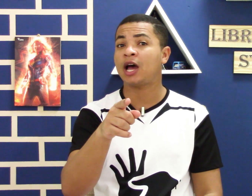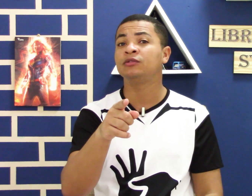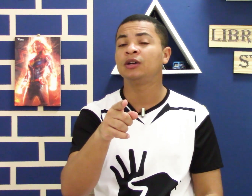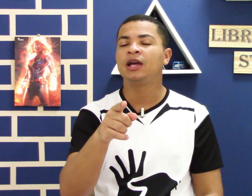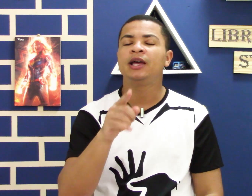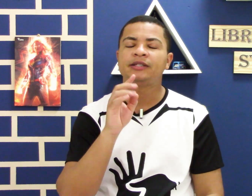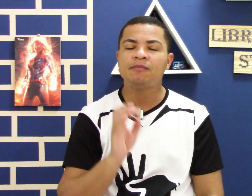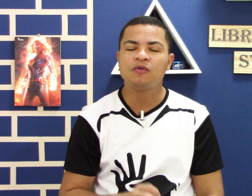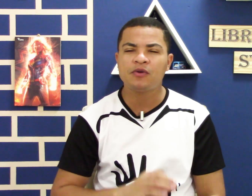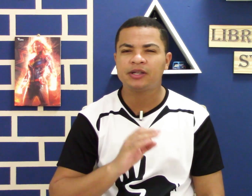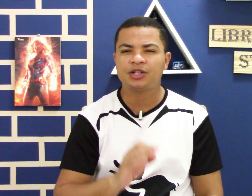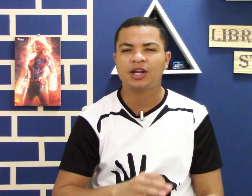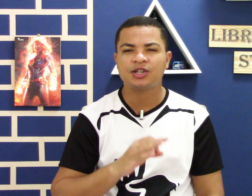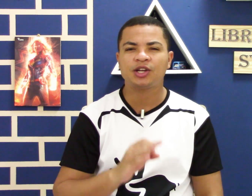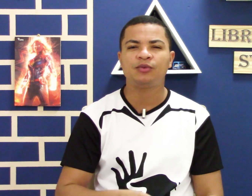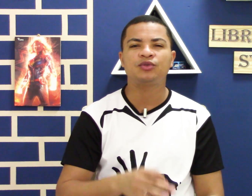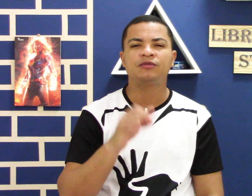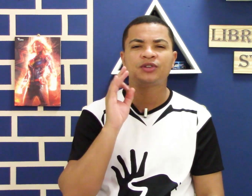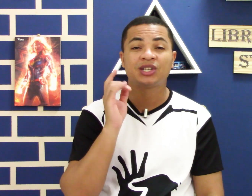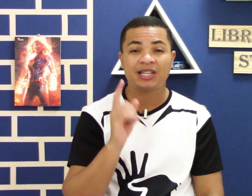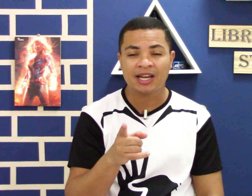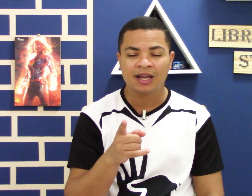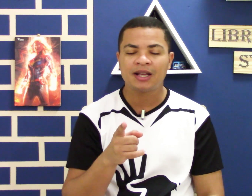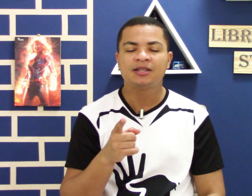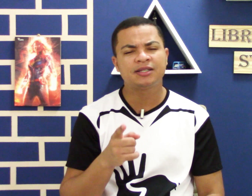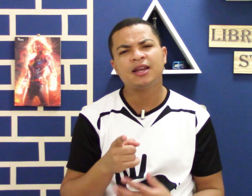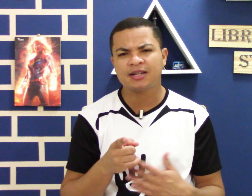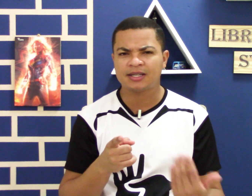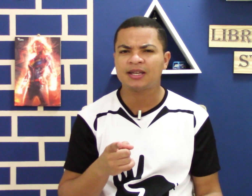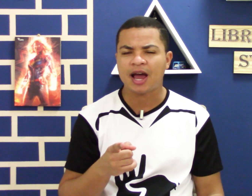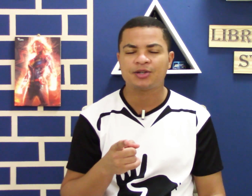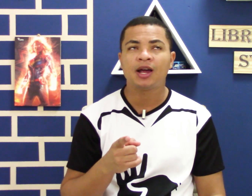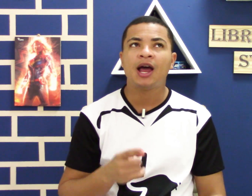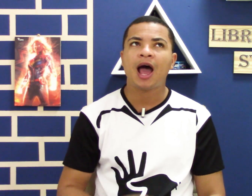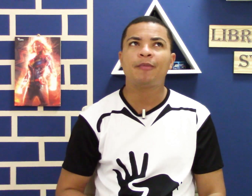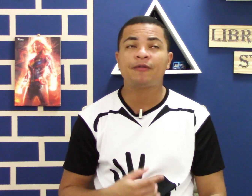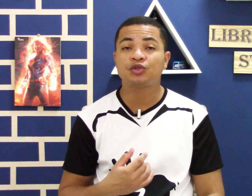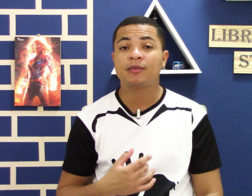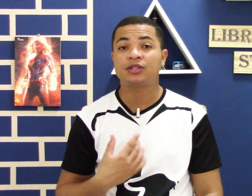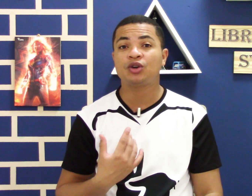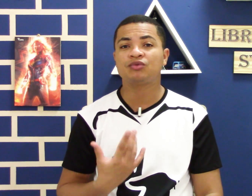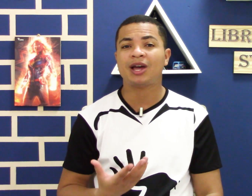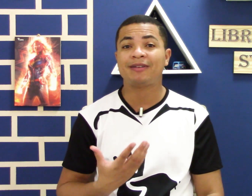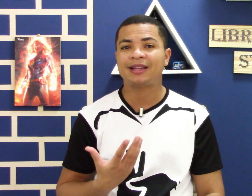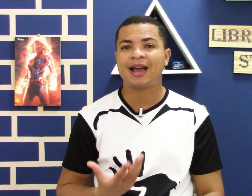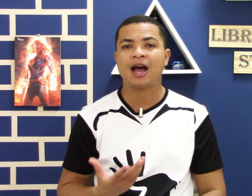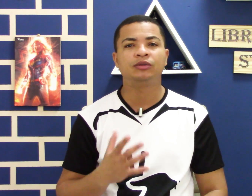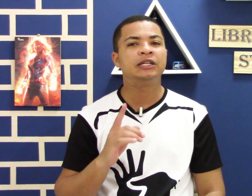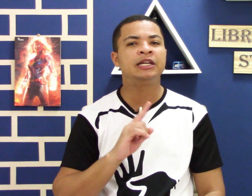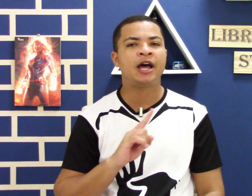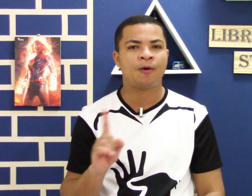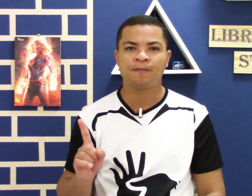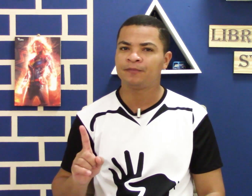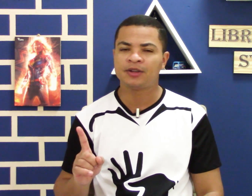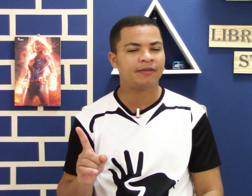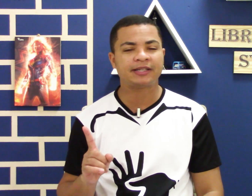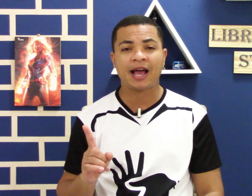usado. Tem muita gente que usa o você sem necessidade. Ah, professor, mas se eu usar vai estar errado? Não, não vai estar